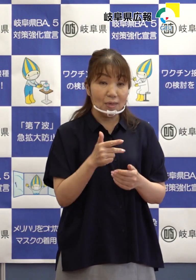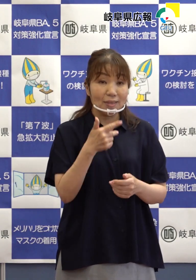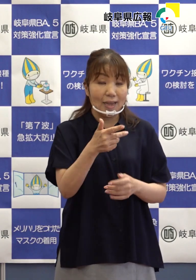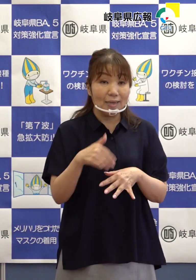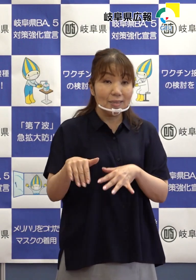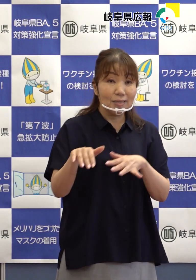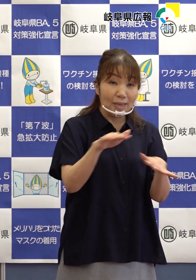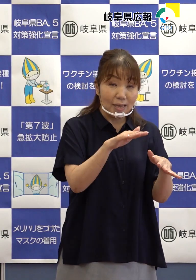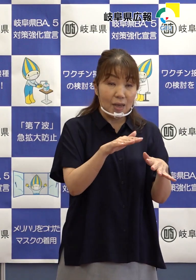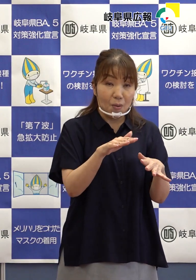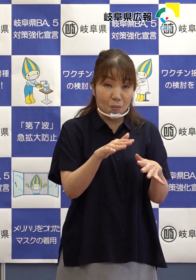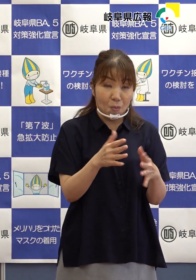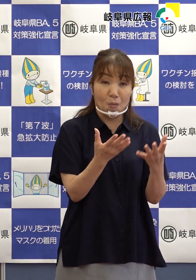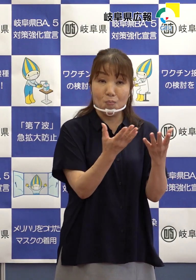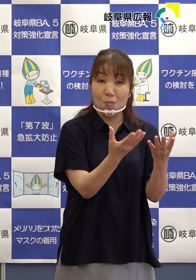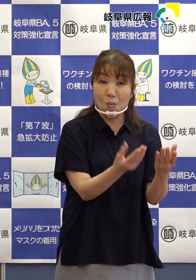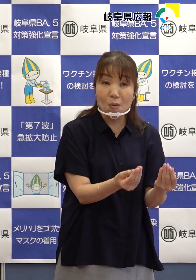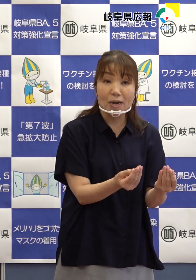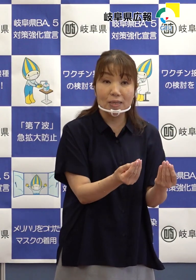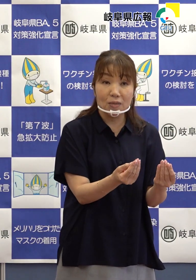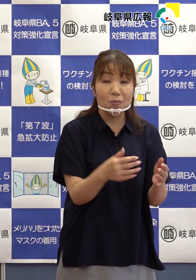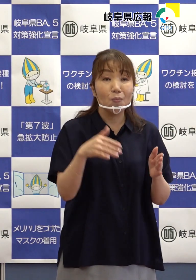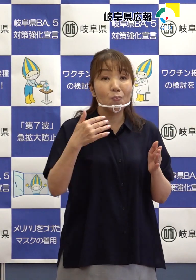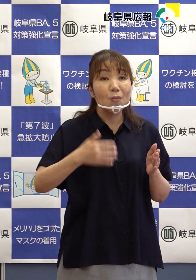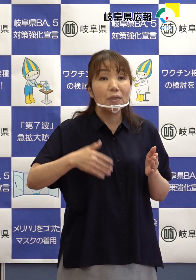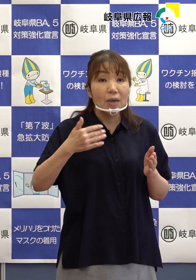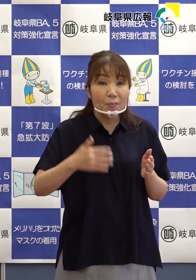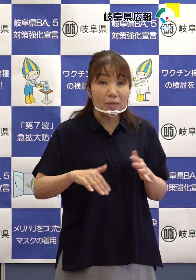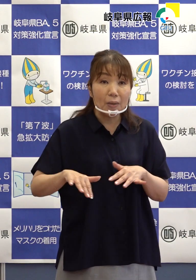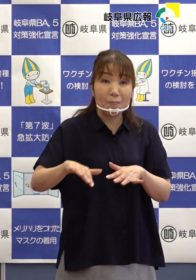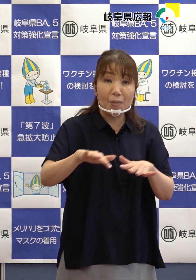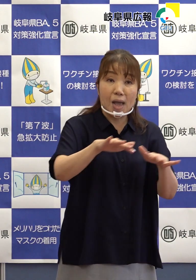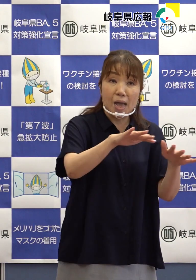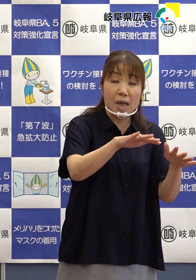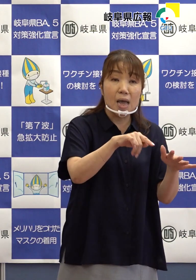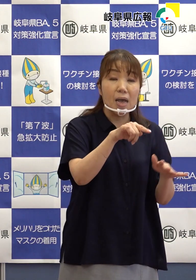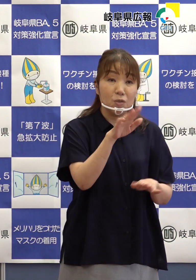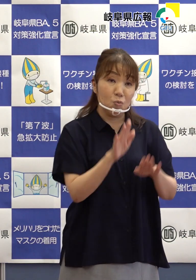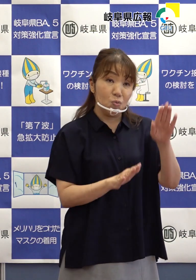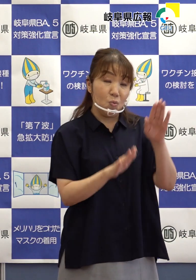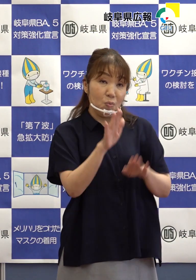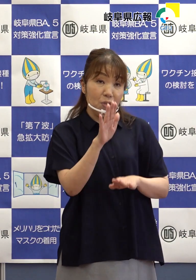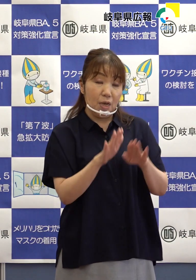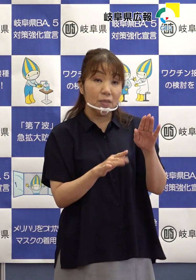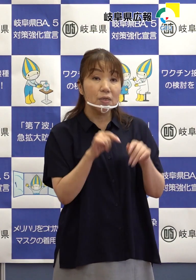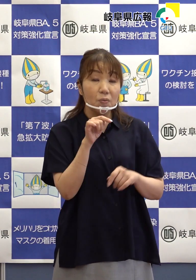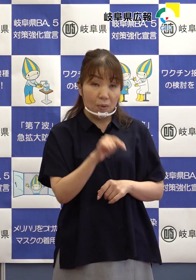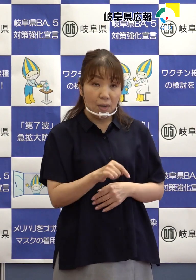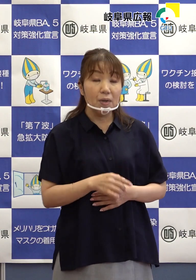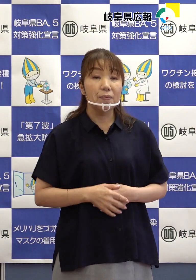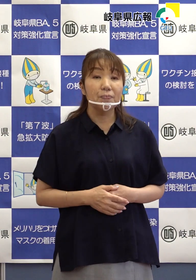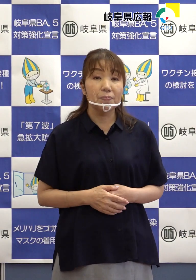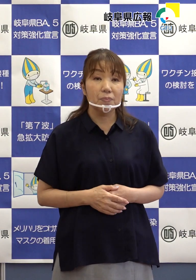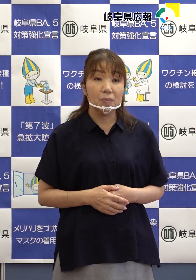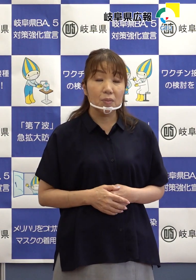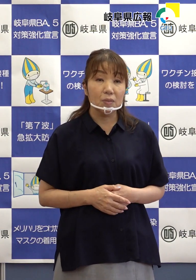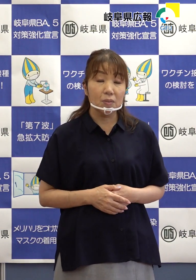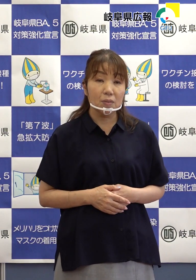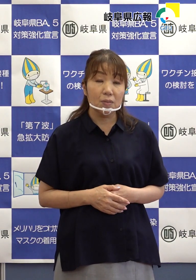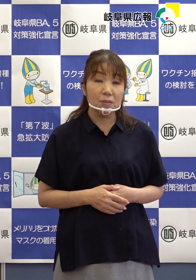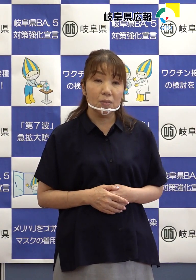生きていまずはそのピックが見えてこないことのようですね天井知らずの状態では本当にあのどこ